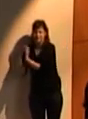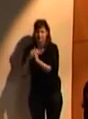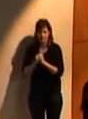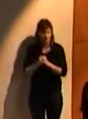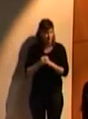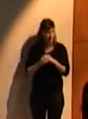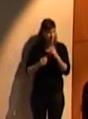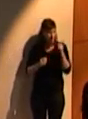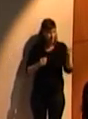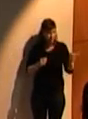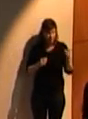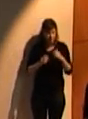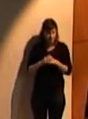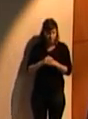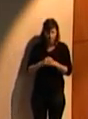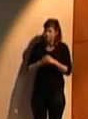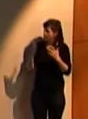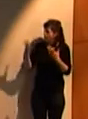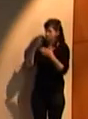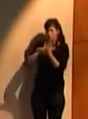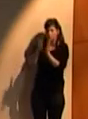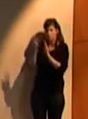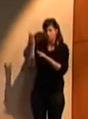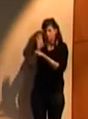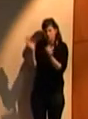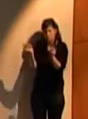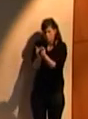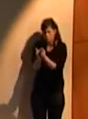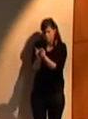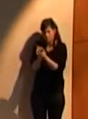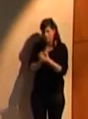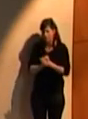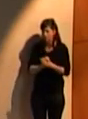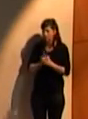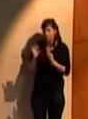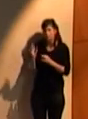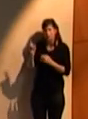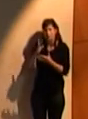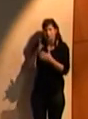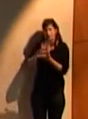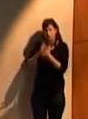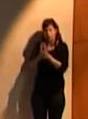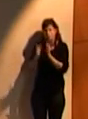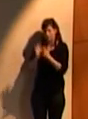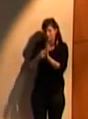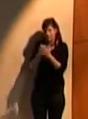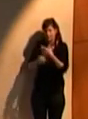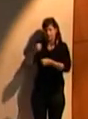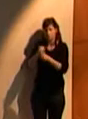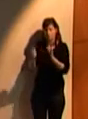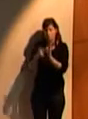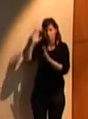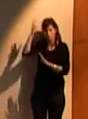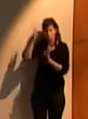Alors du coup, pour présenter rapidement l'association, donc on a fondé cette association en août 2017. On